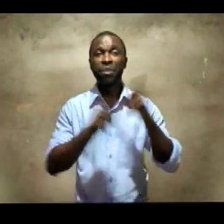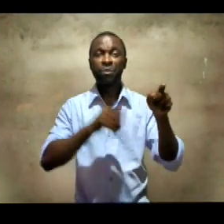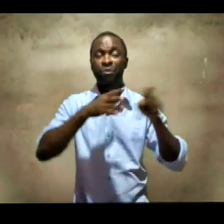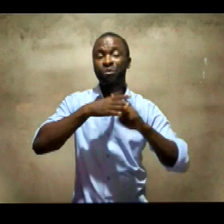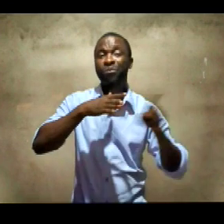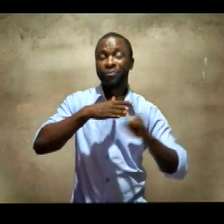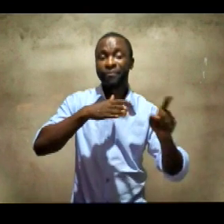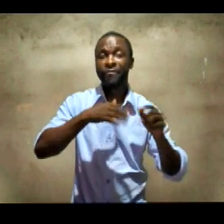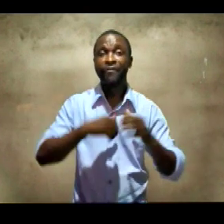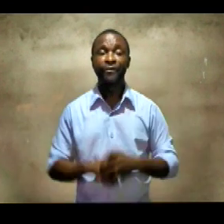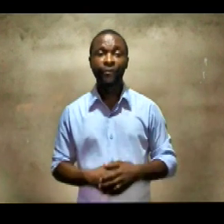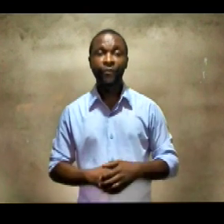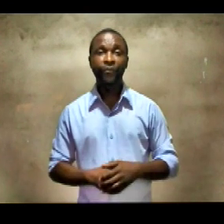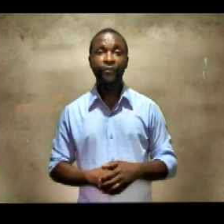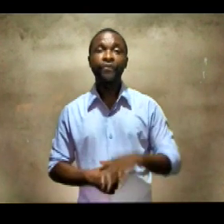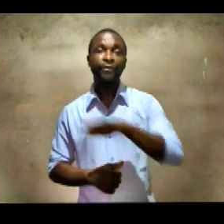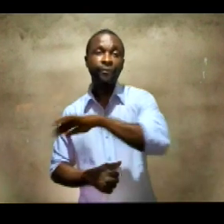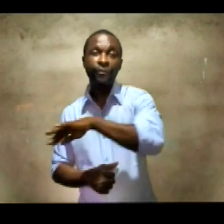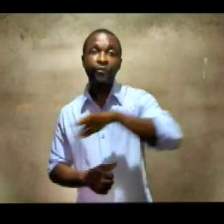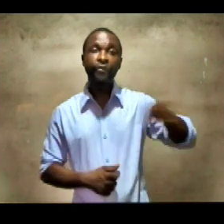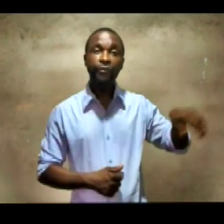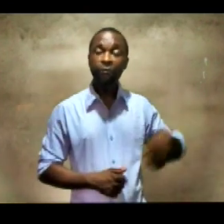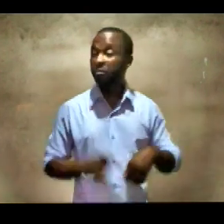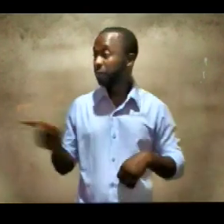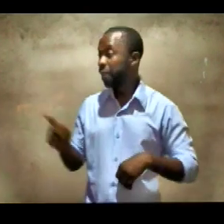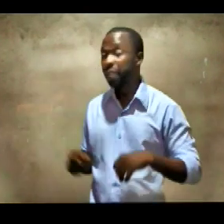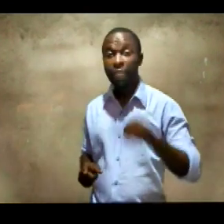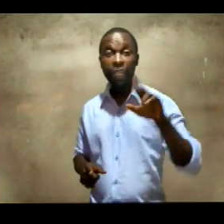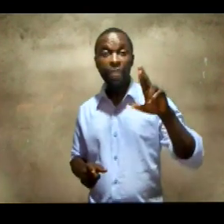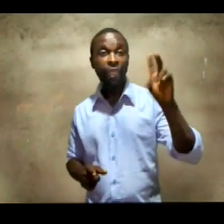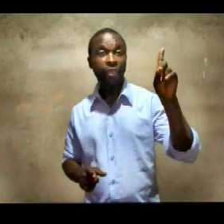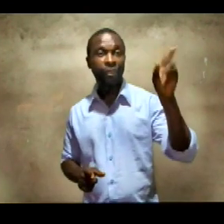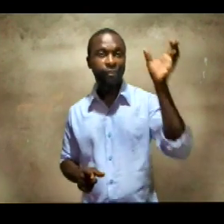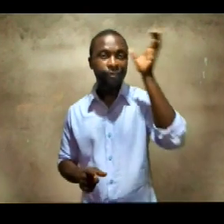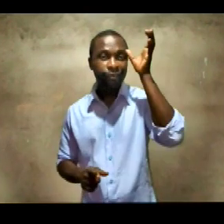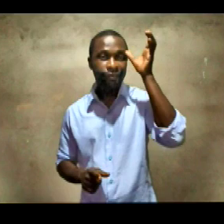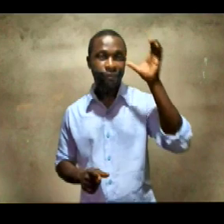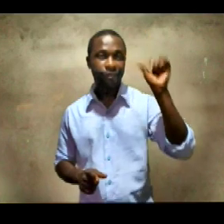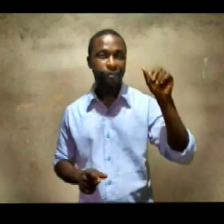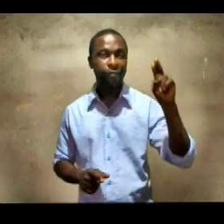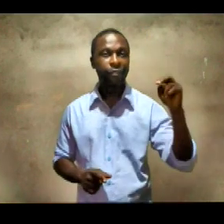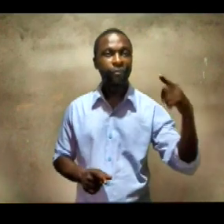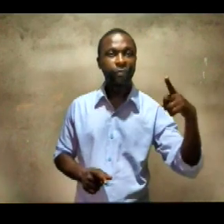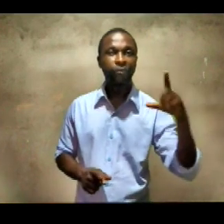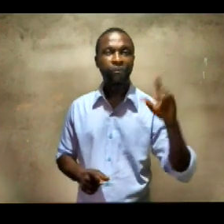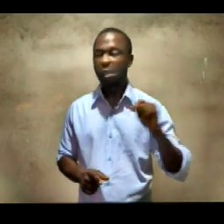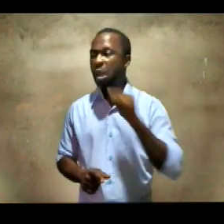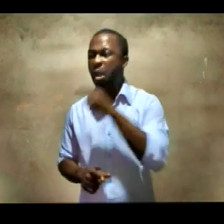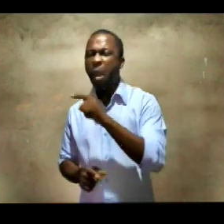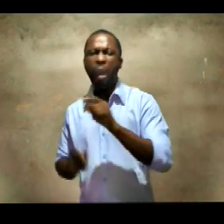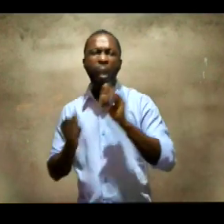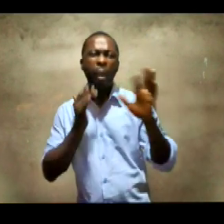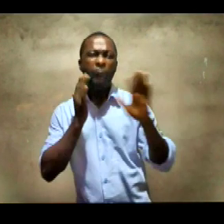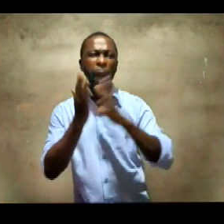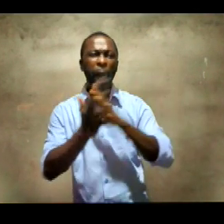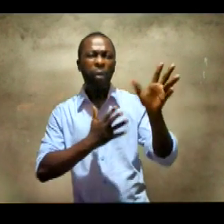de Béni, où la population locale accuse la MONUSCO, forte de 16 500 militaires et observateurs,